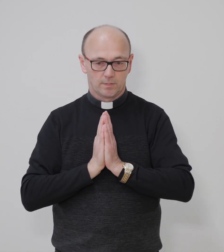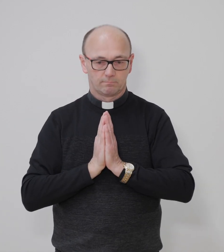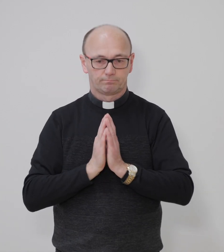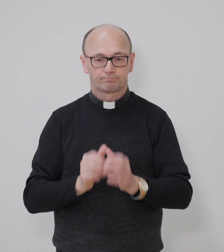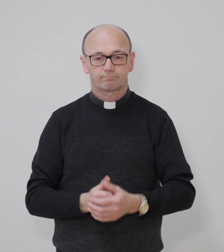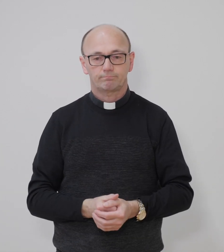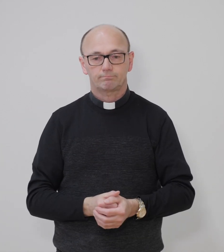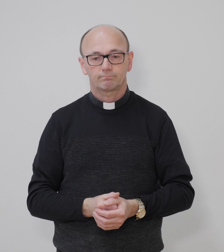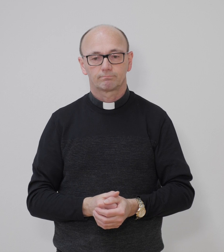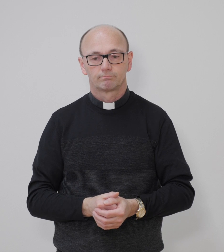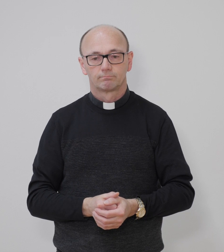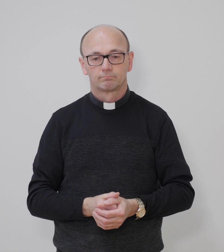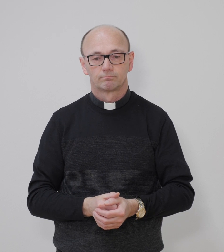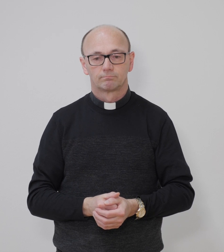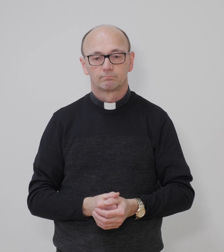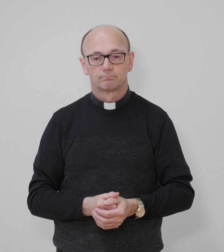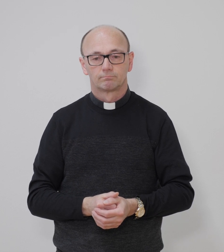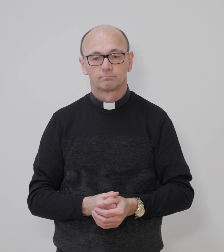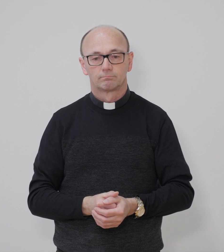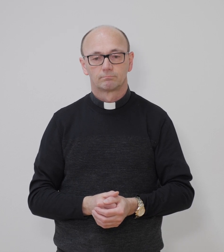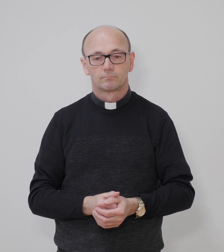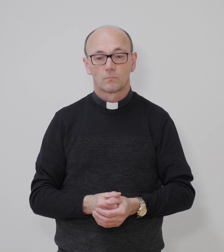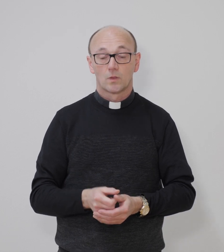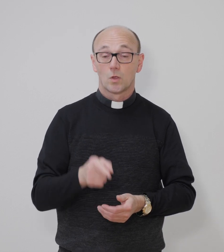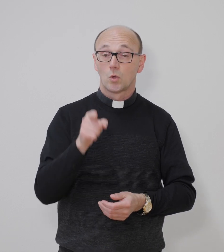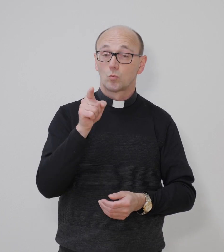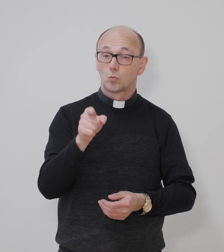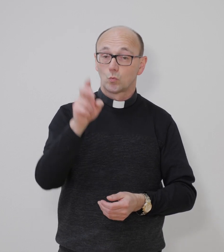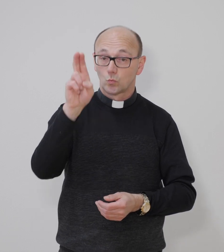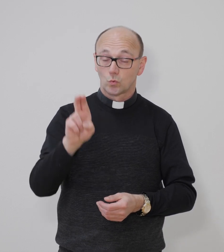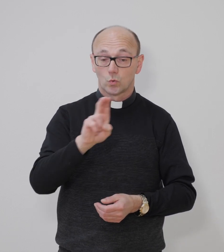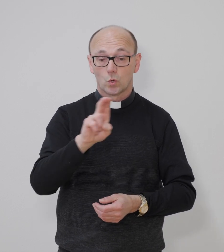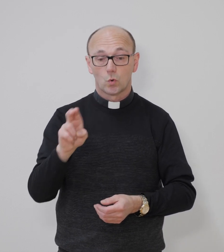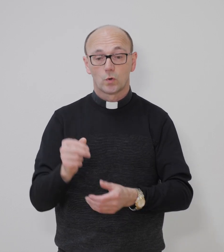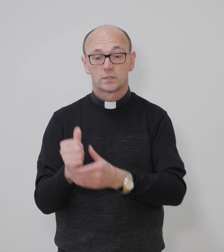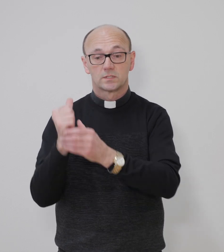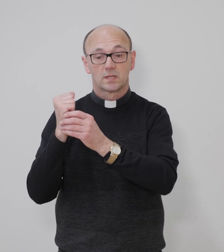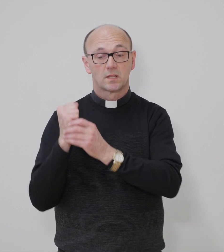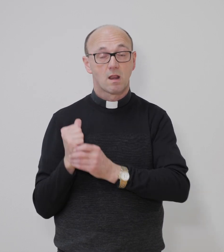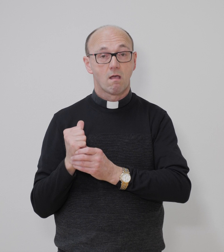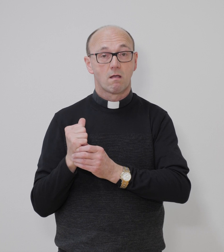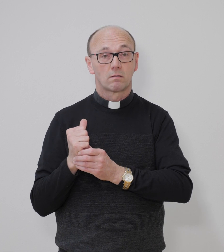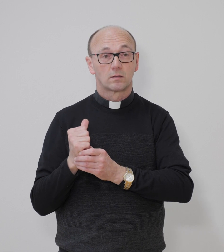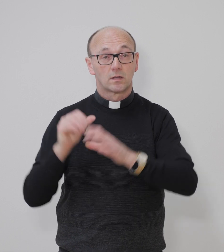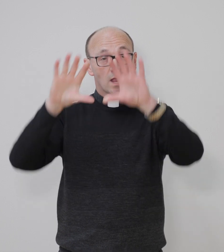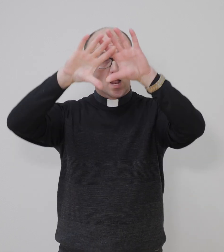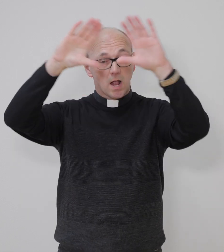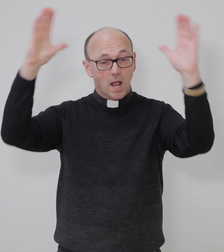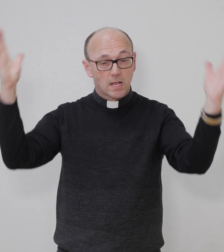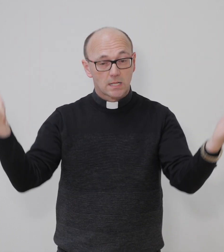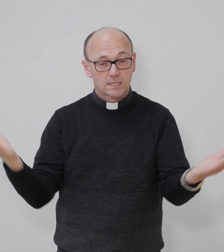Du hast das Kreuz auf dich genommen, die